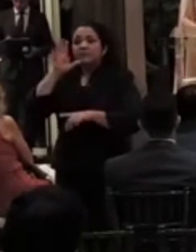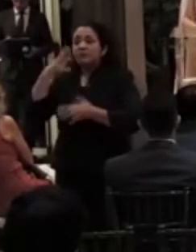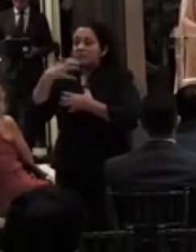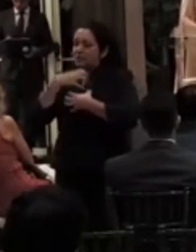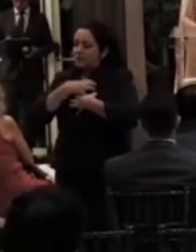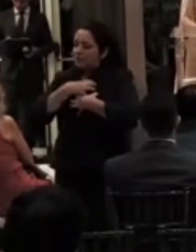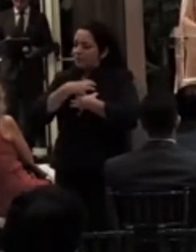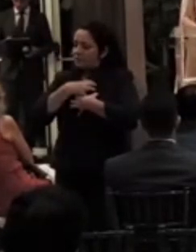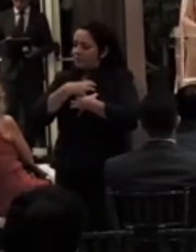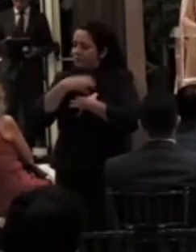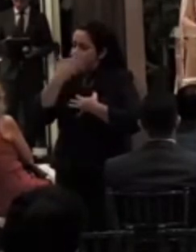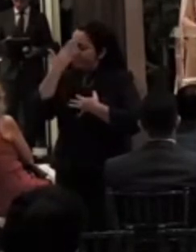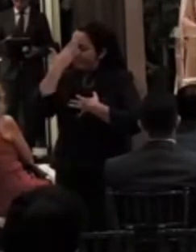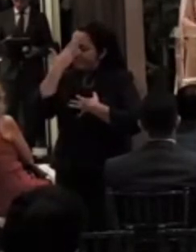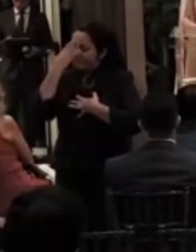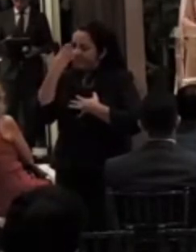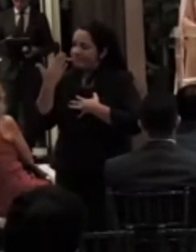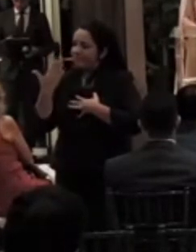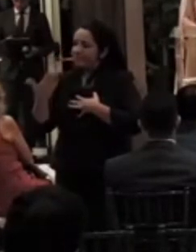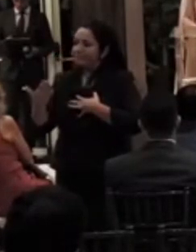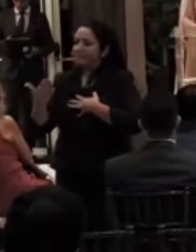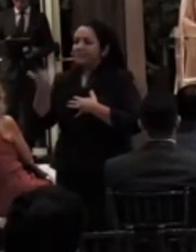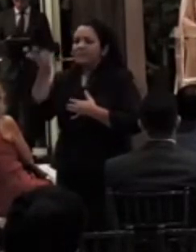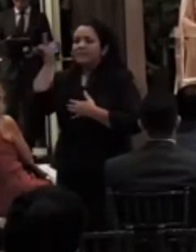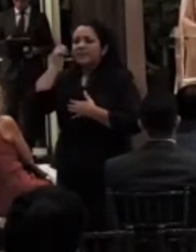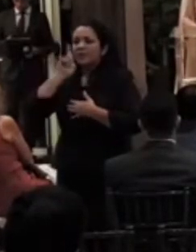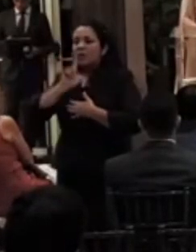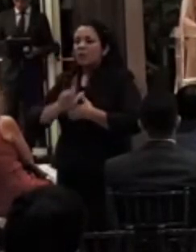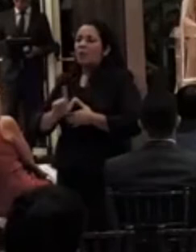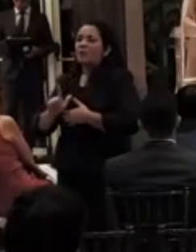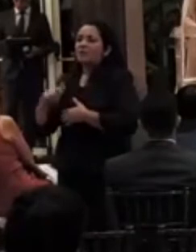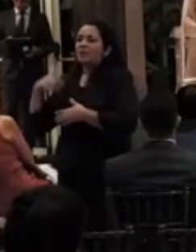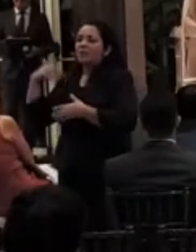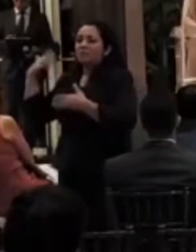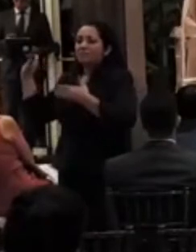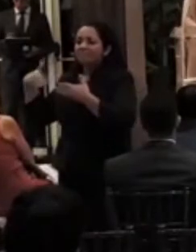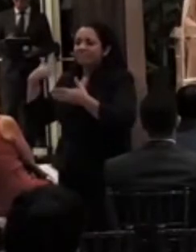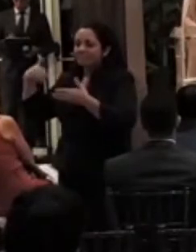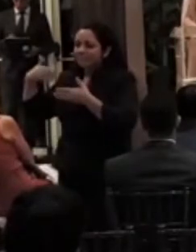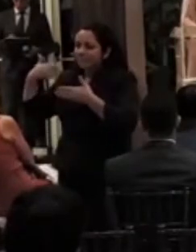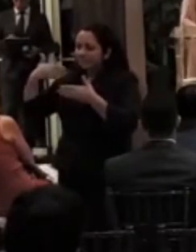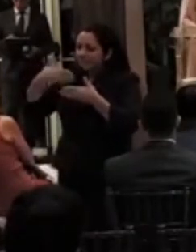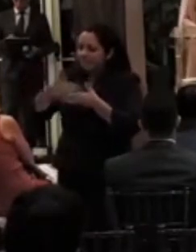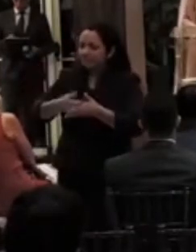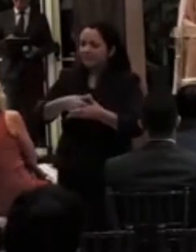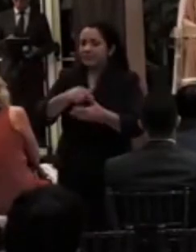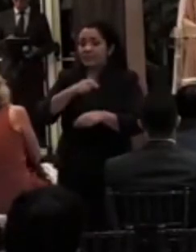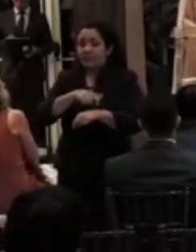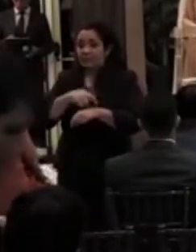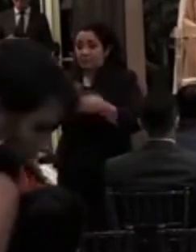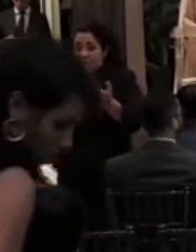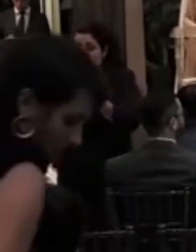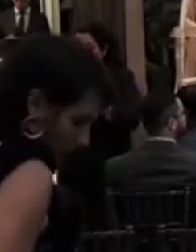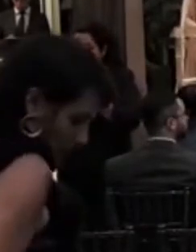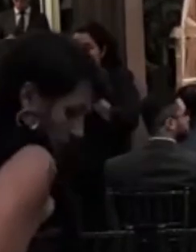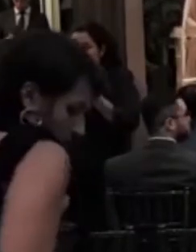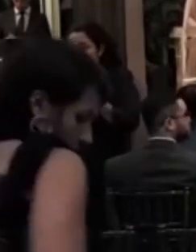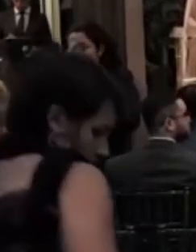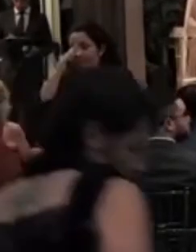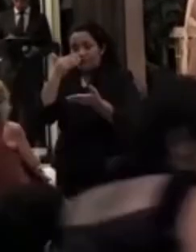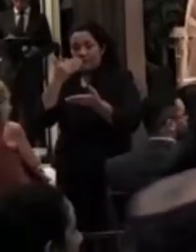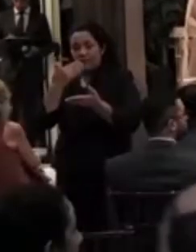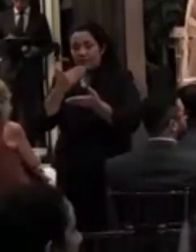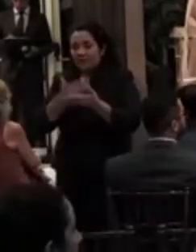gratidão. Gratidão por chegarmos a esse momento de uma forma, acredito eu, jamais vista